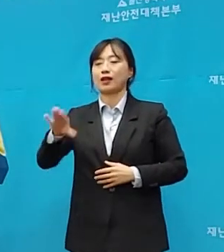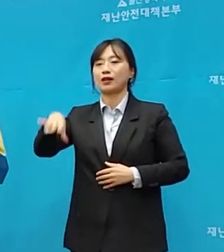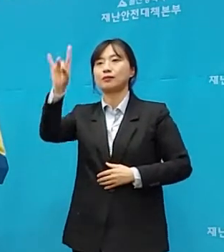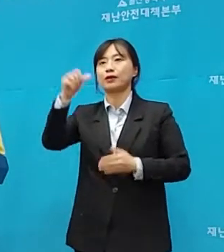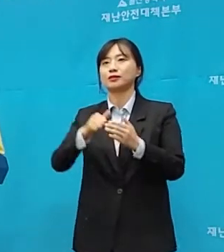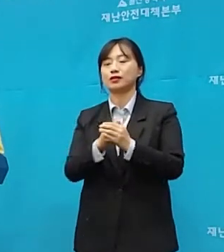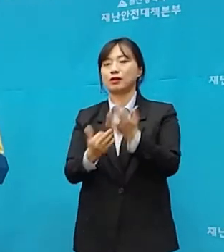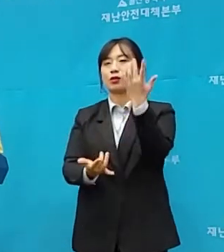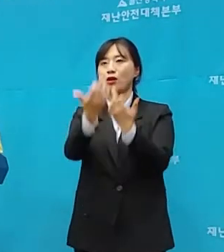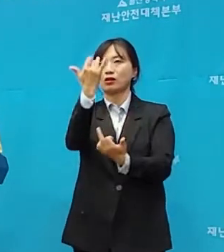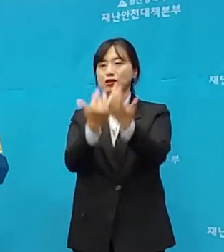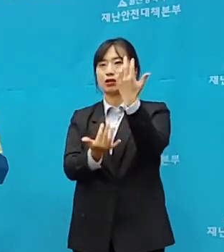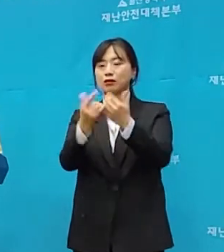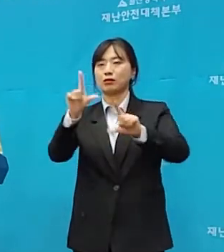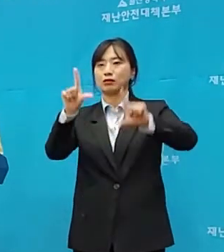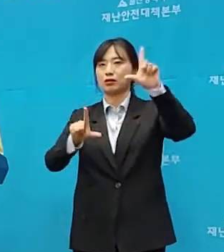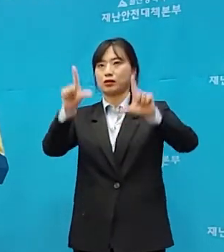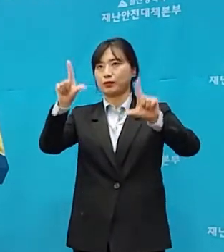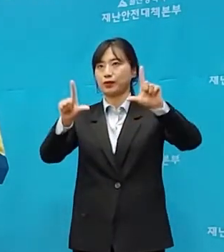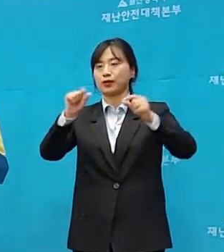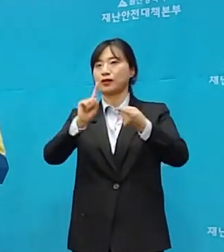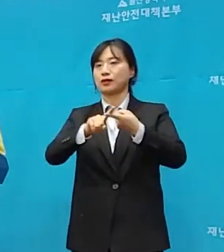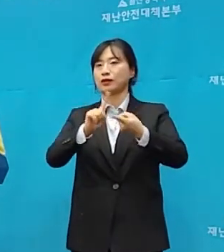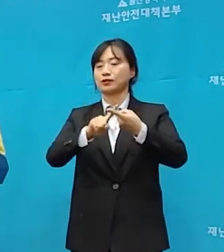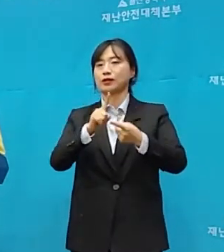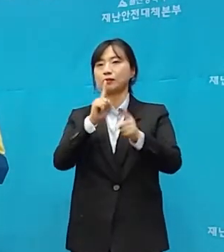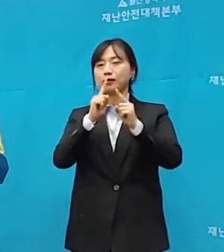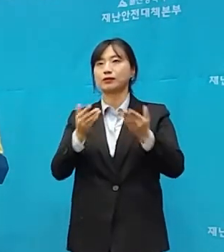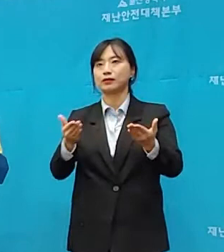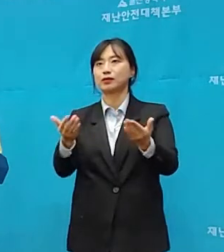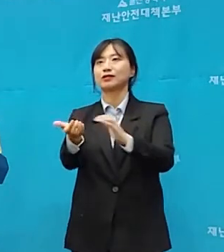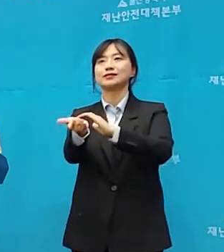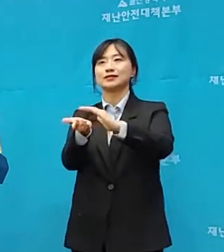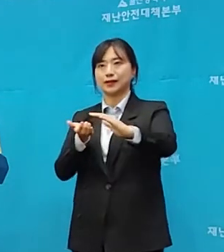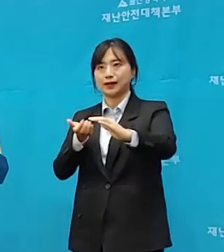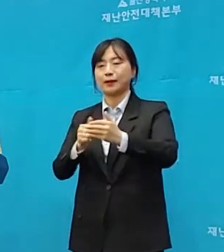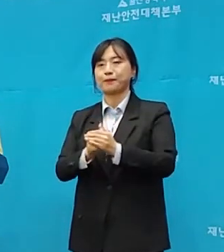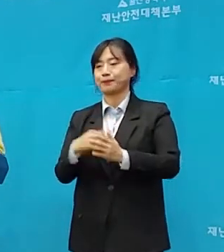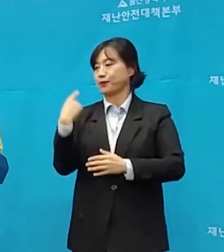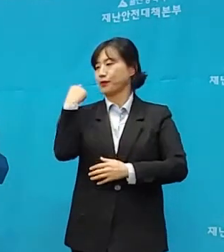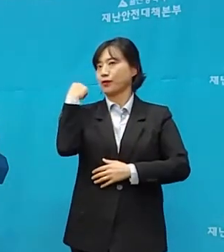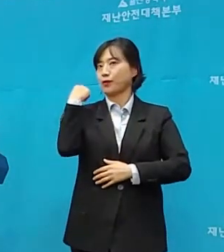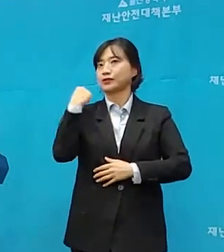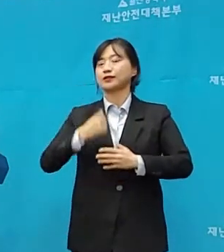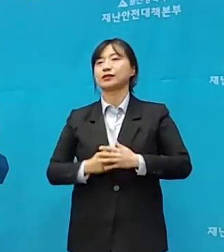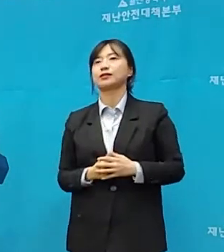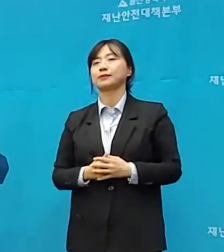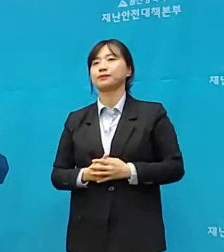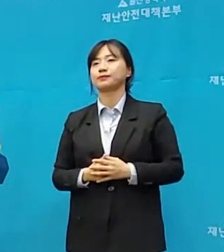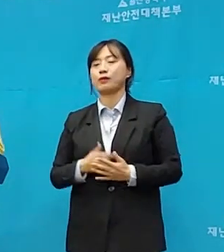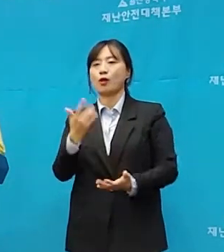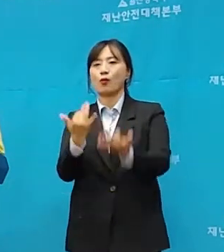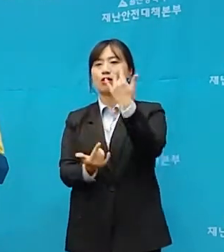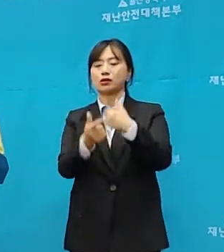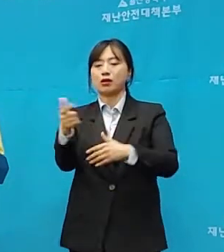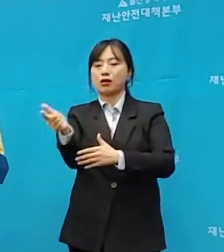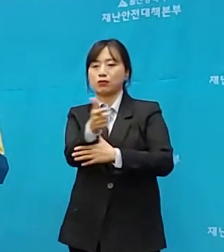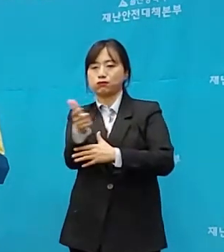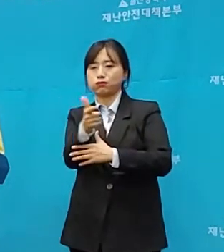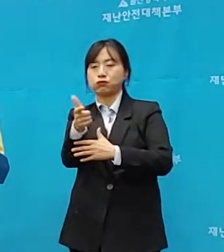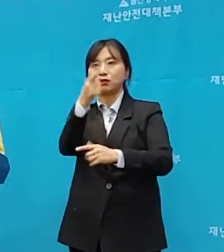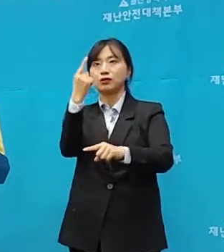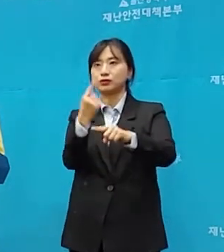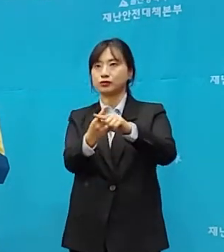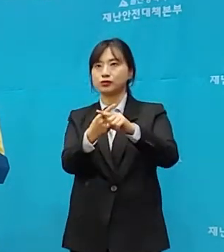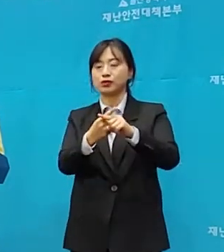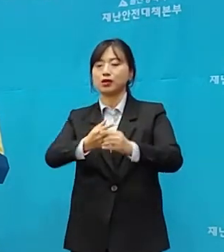먼저 화재 발생 경위 등에 대해 말씀드리기 전에 어제 화재 진압 작전